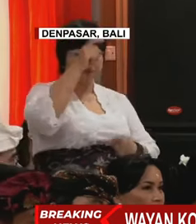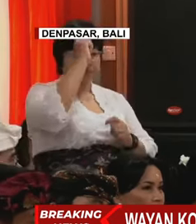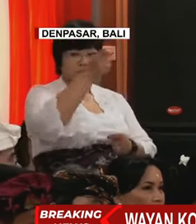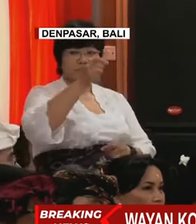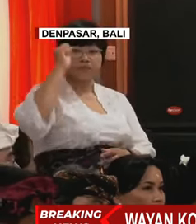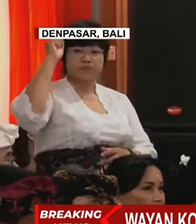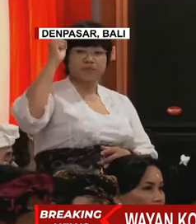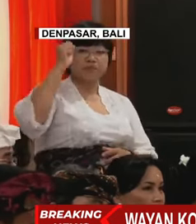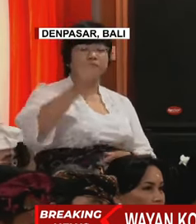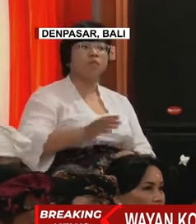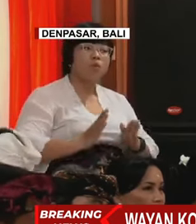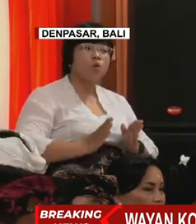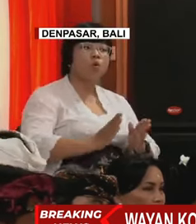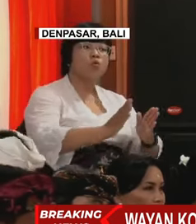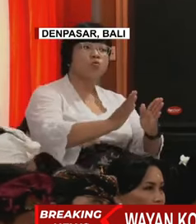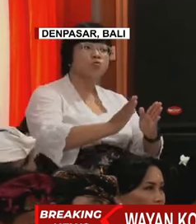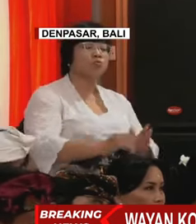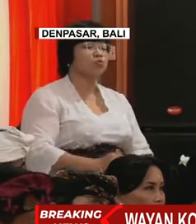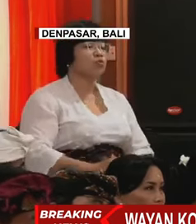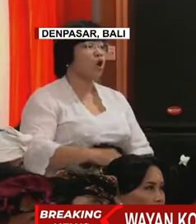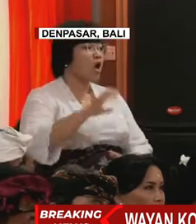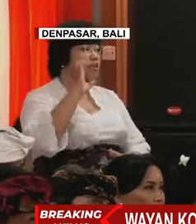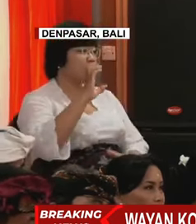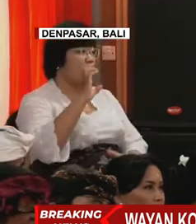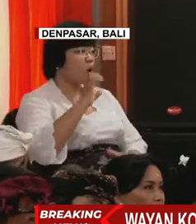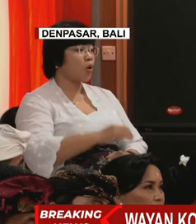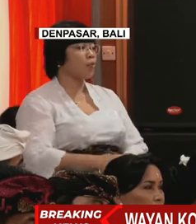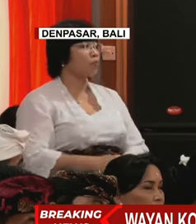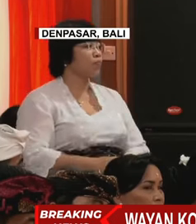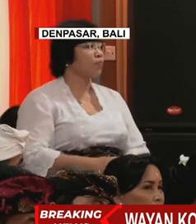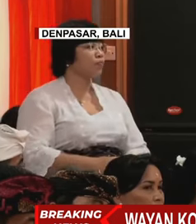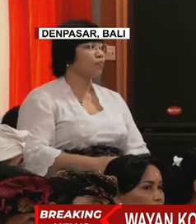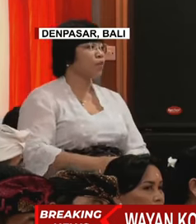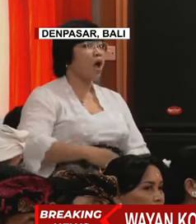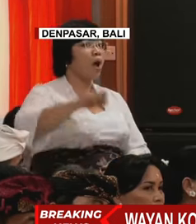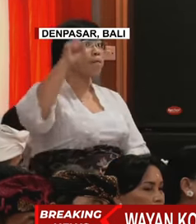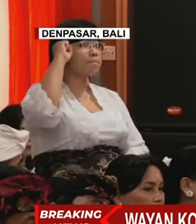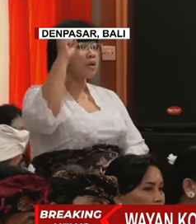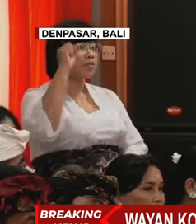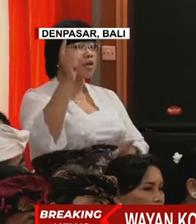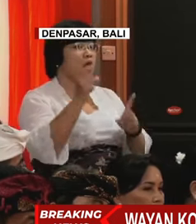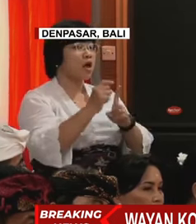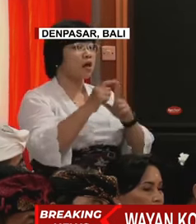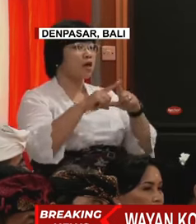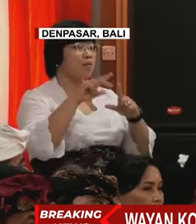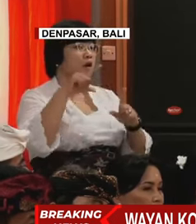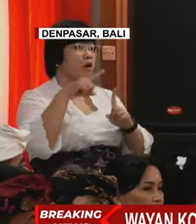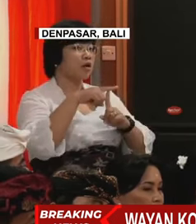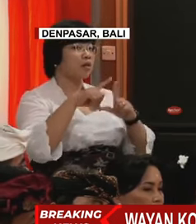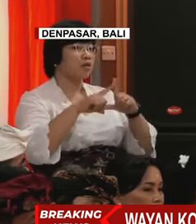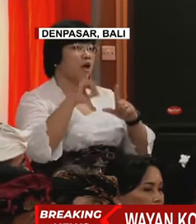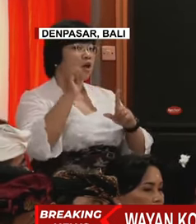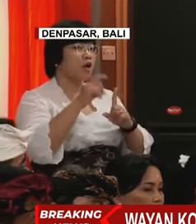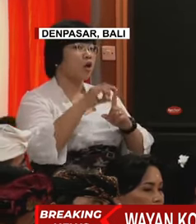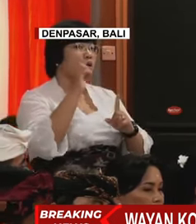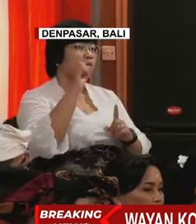bahwa PDIP suaranya cukup besar di Bali bahkan sampai bisa e optimis 70% Nah apakah untuk pesaingnya